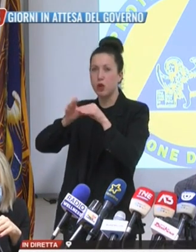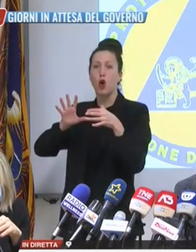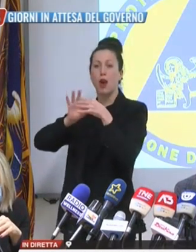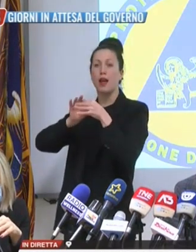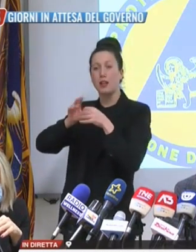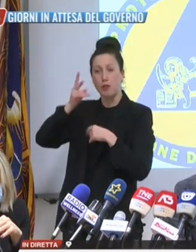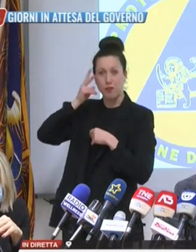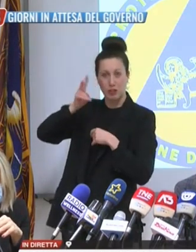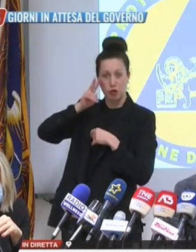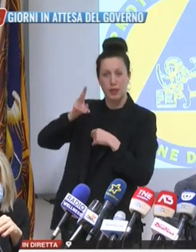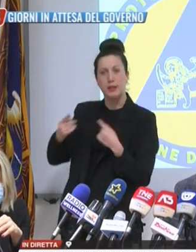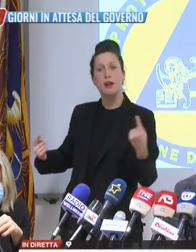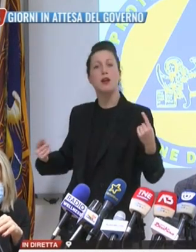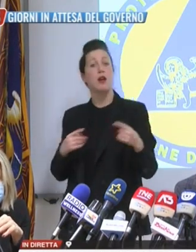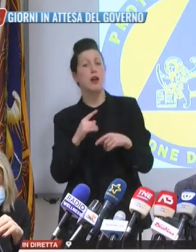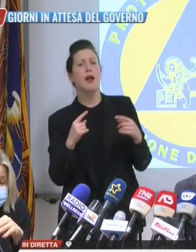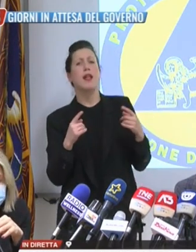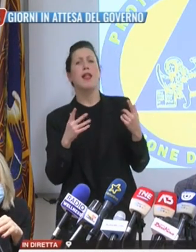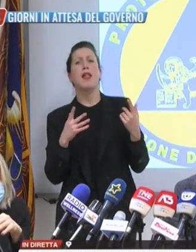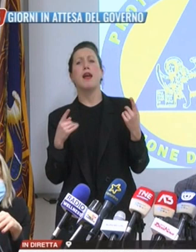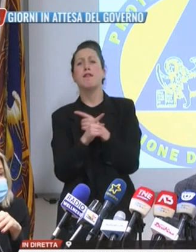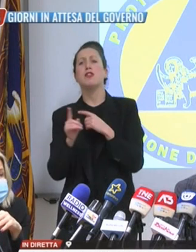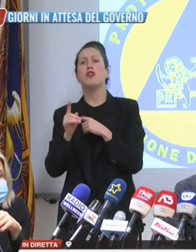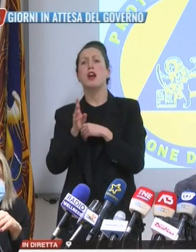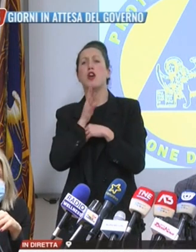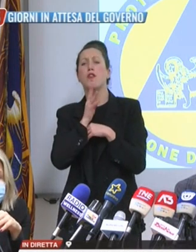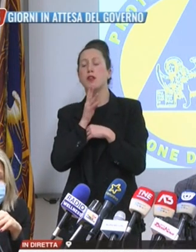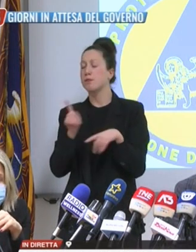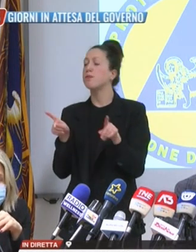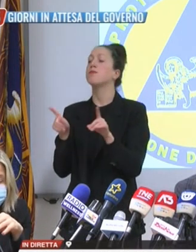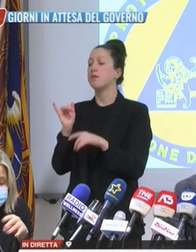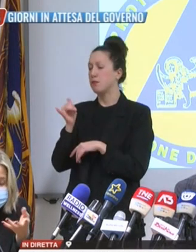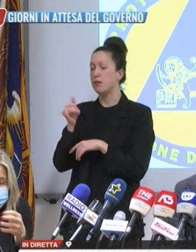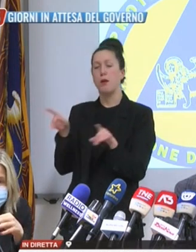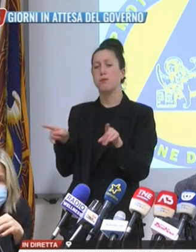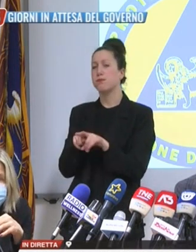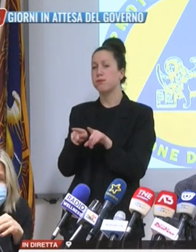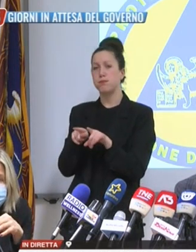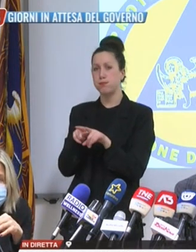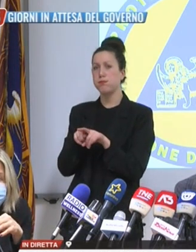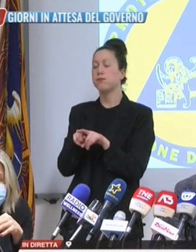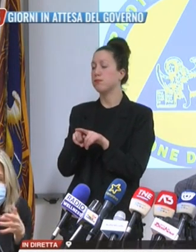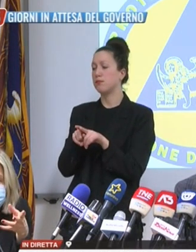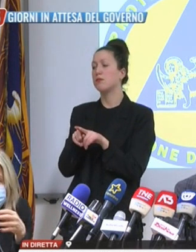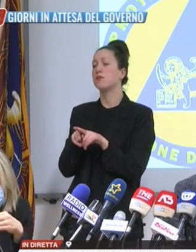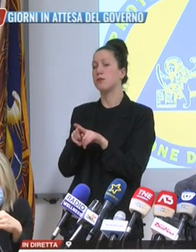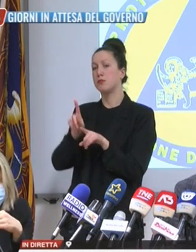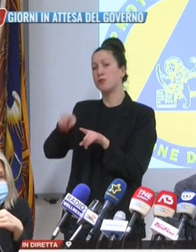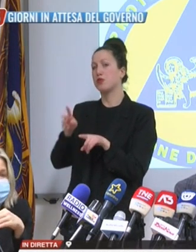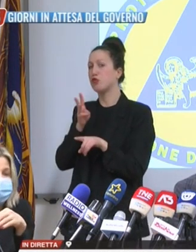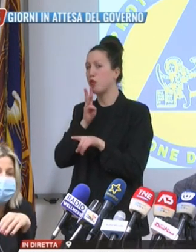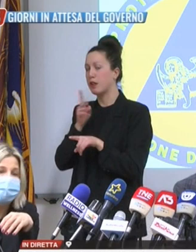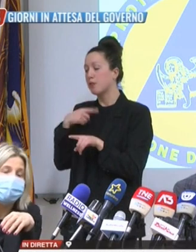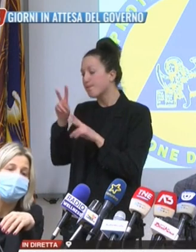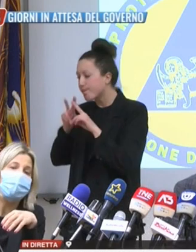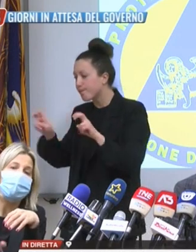Per quanto riguarda Rovigo invece anche lì la stessa cosa? Sì, stanno anche lì analizzando e cercando di ricostruire. Sì, fra